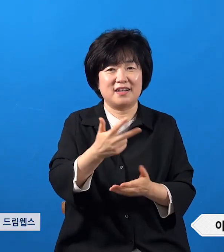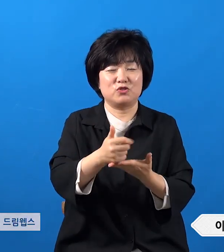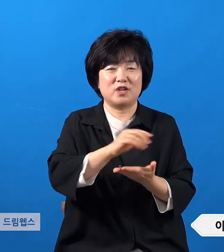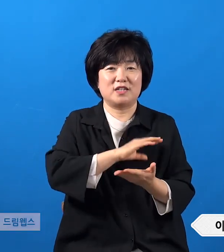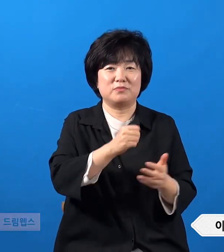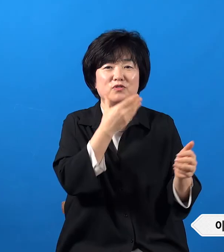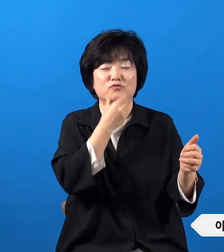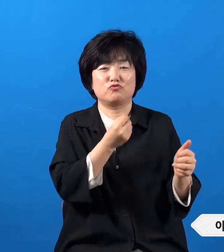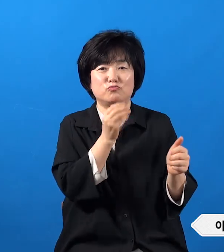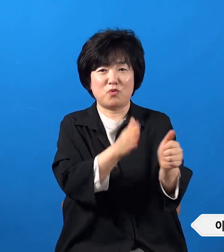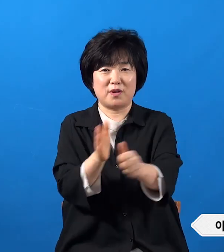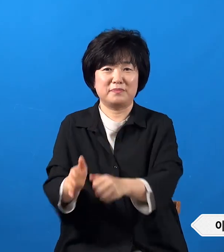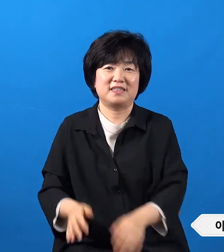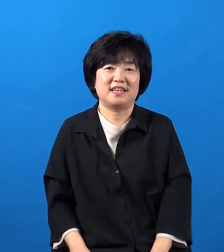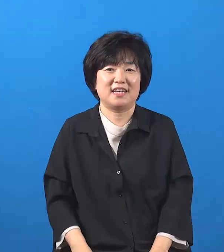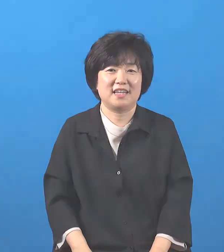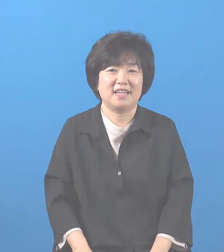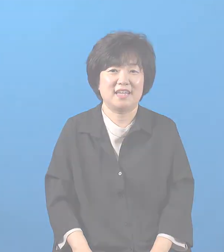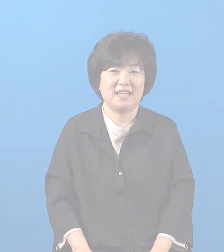주의 이름으로 축복합니다.